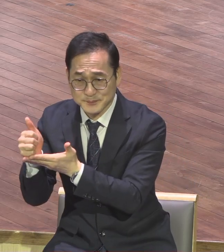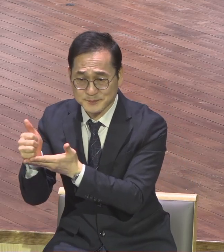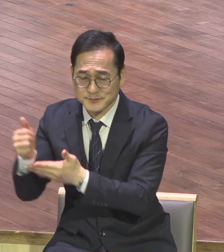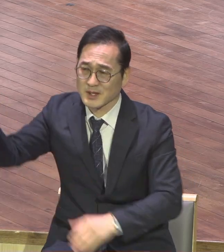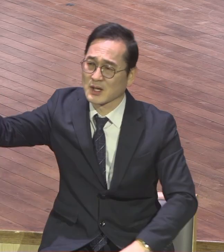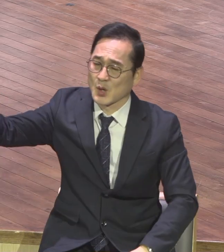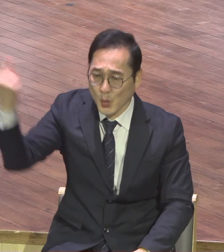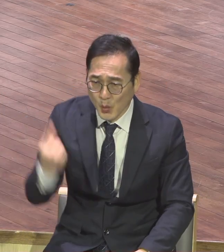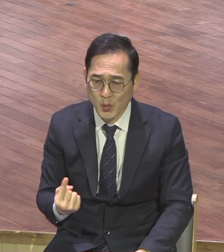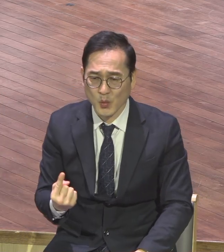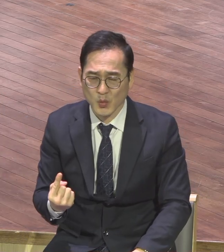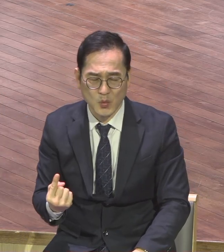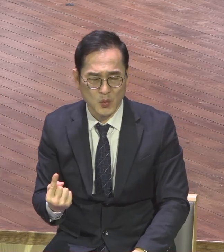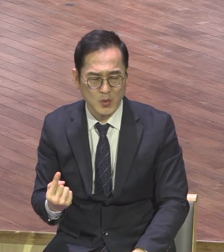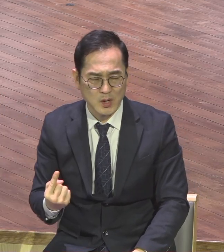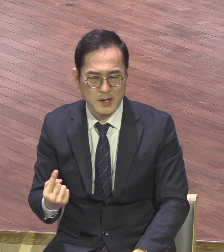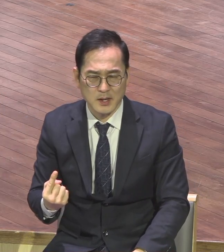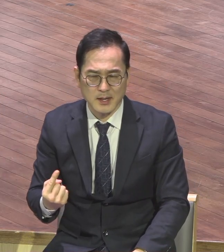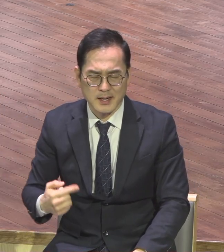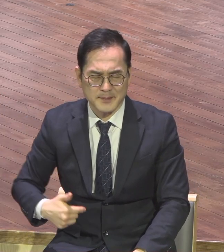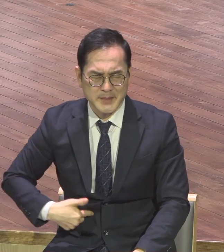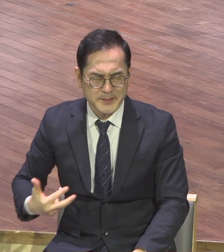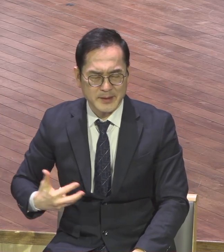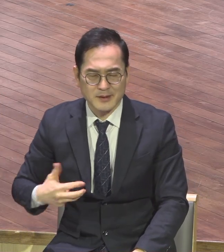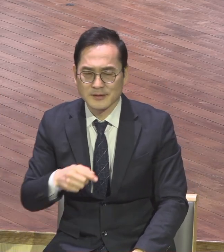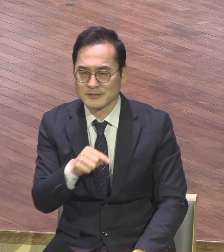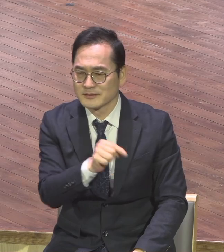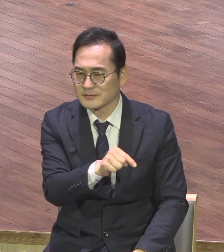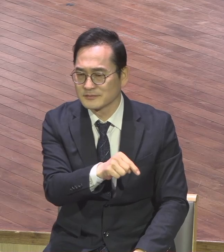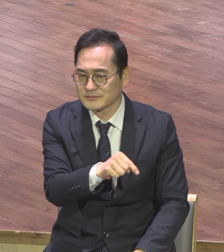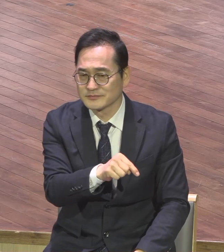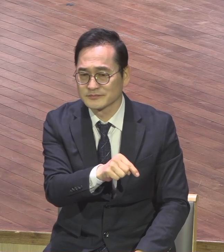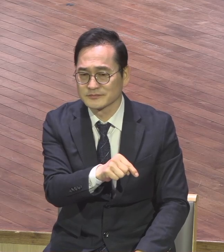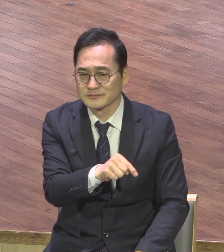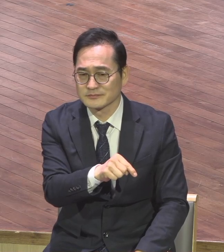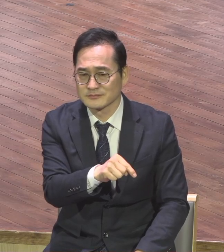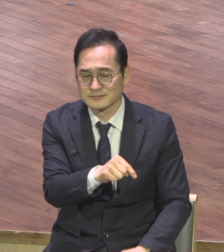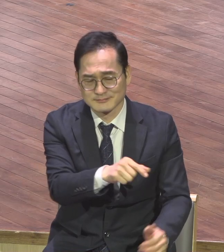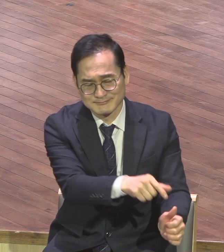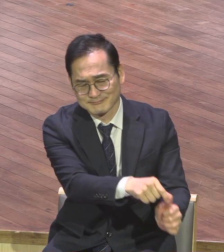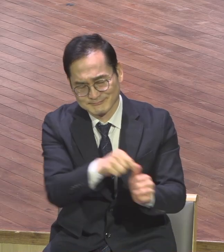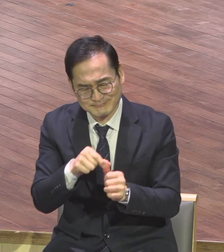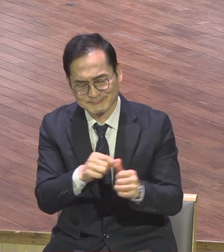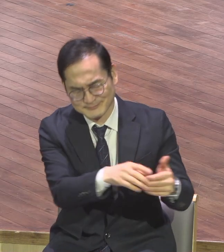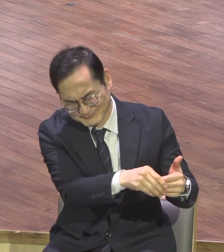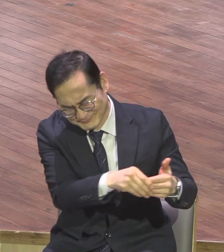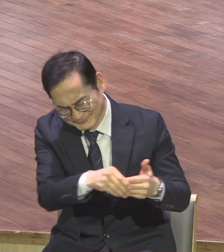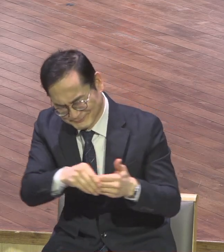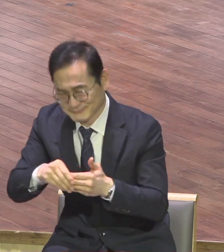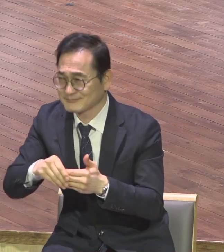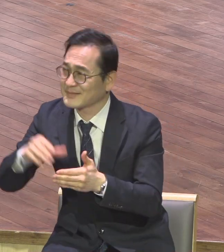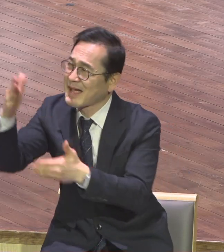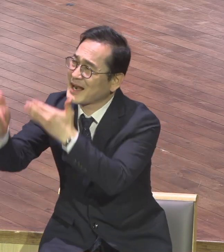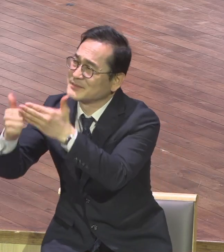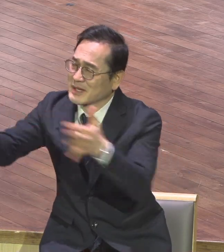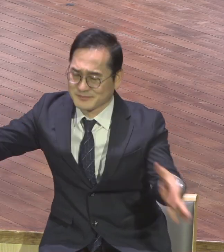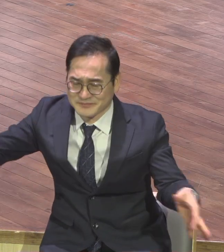성육신 십자가의 대속과 부활하심을 통해서 하나님과 뭐요 화목관계, 하나님을 감히